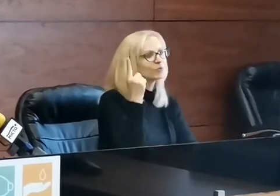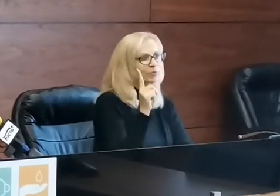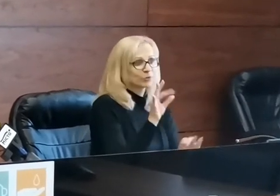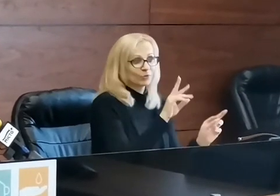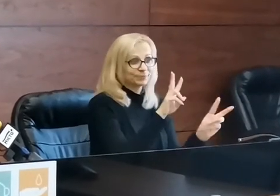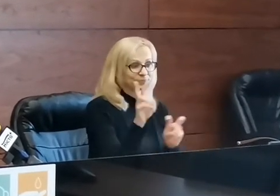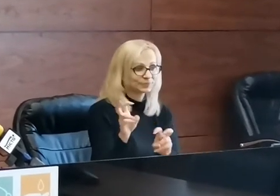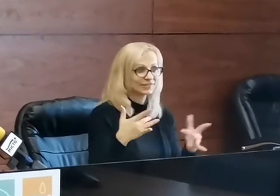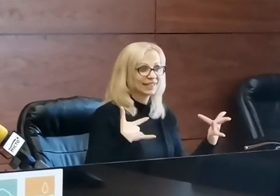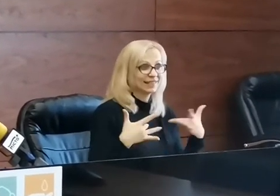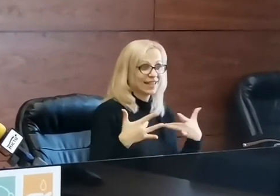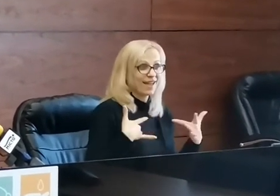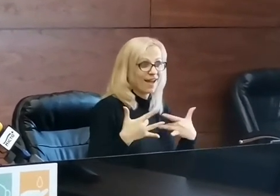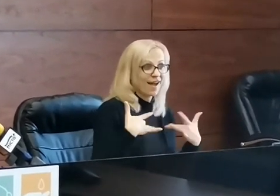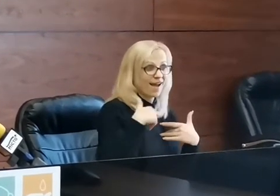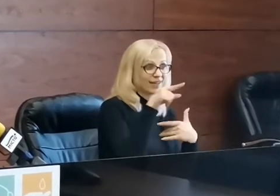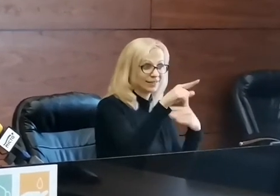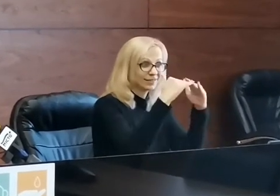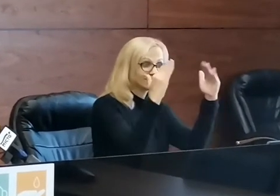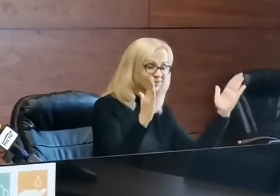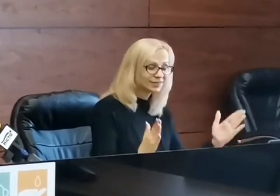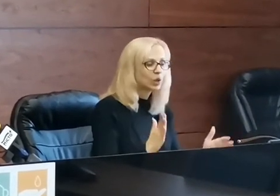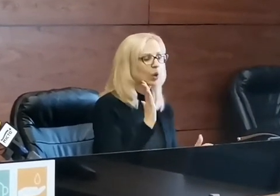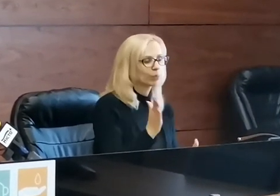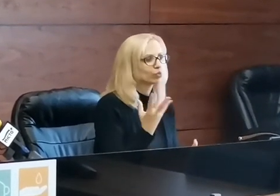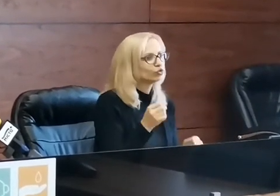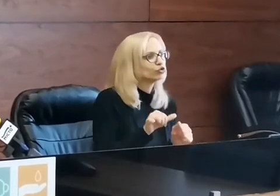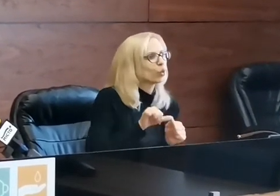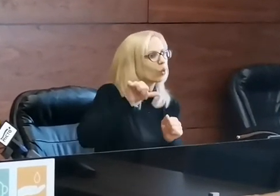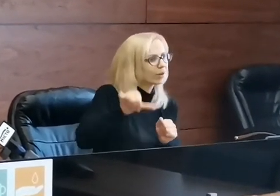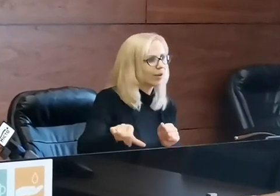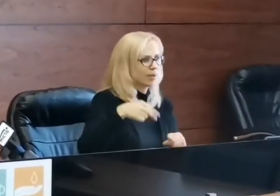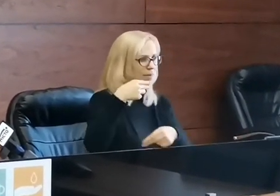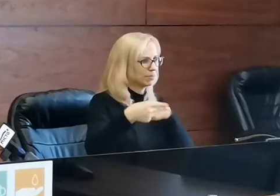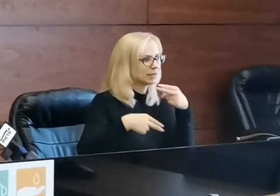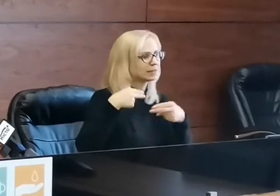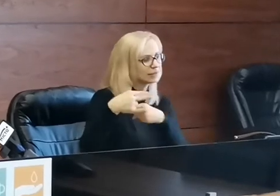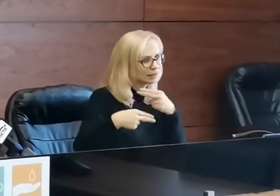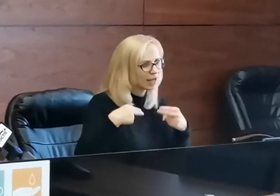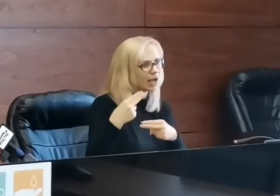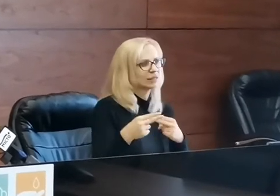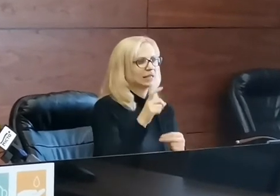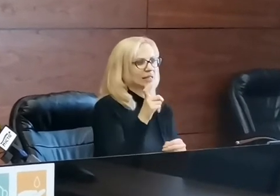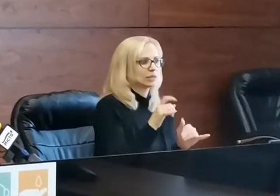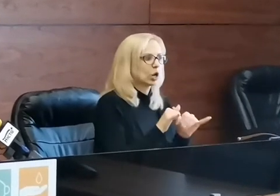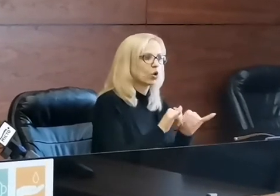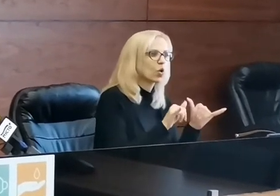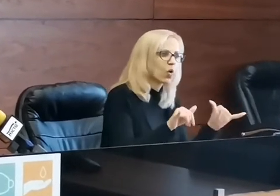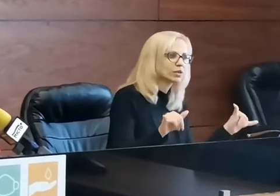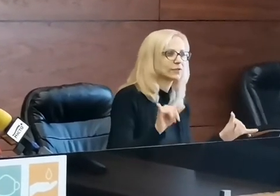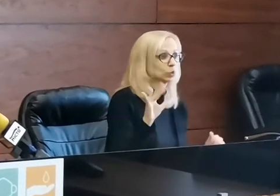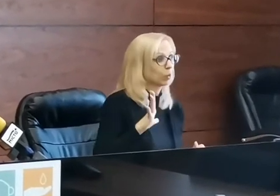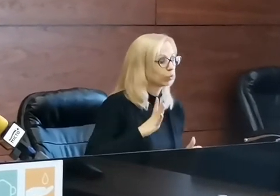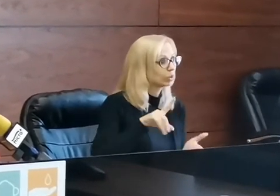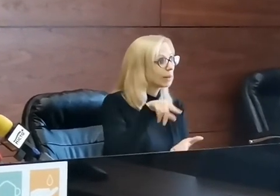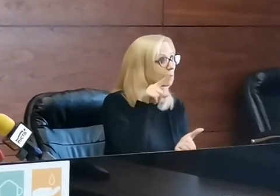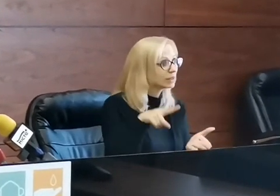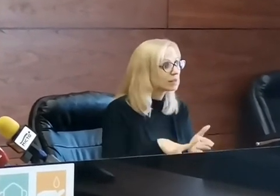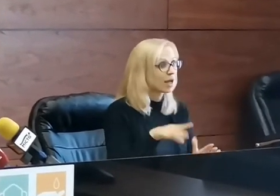театру буде ще окрема презентація з розвитку. І також були питання